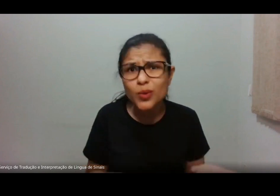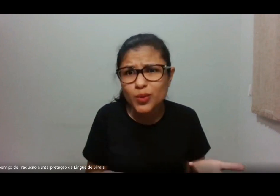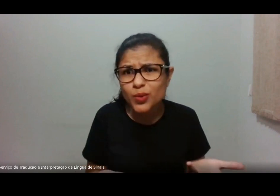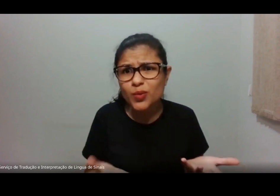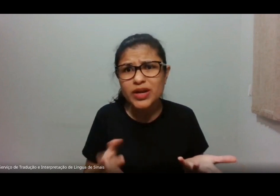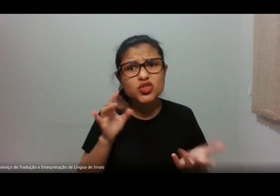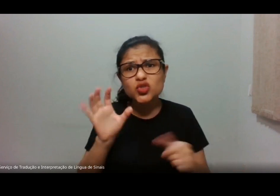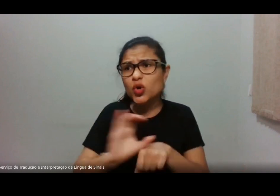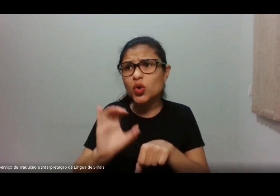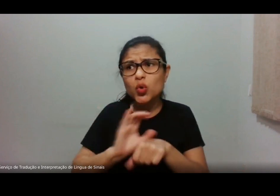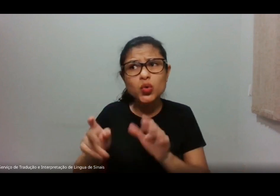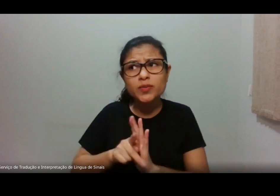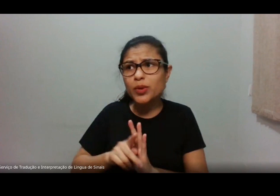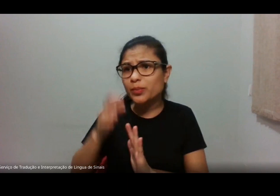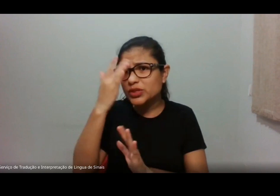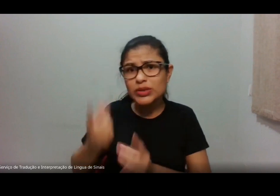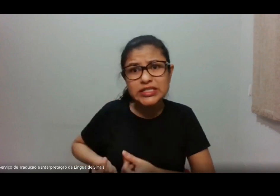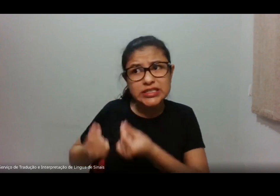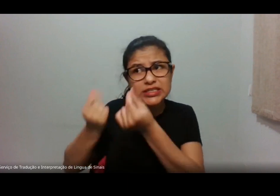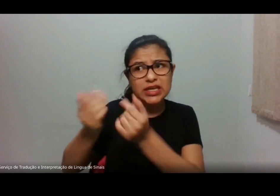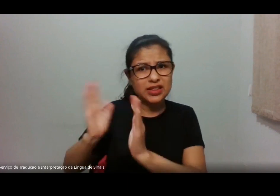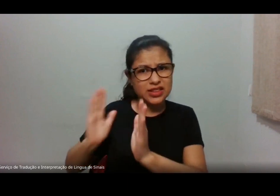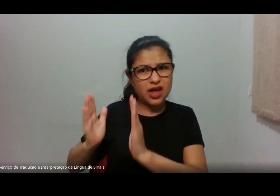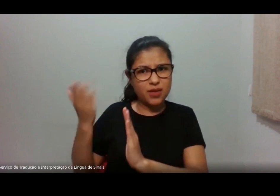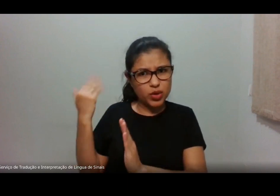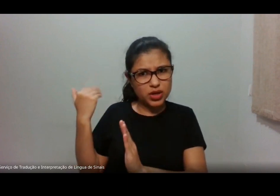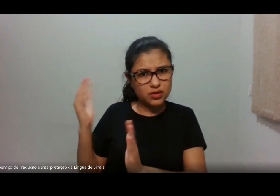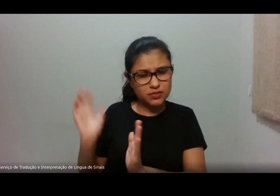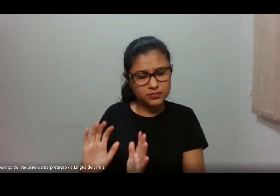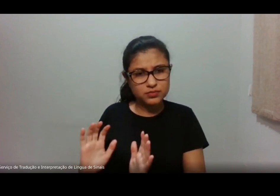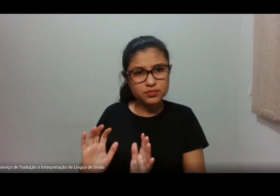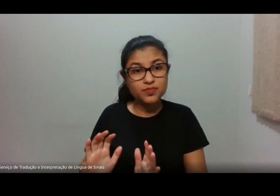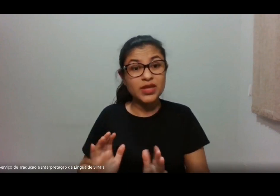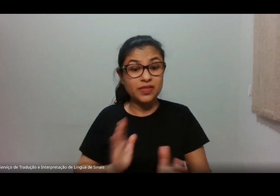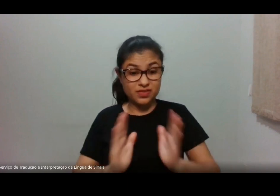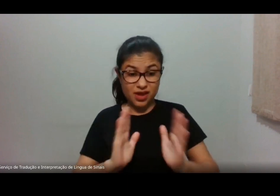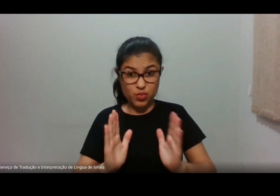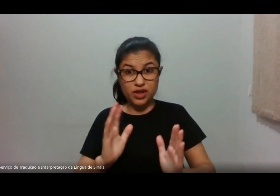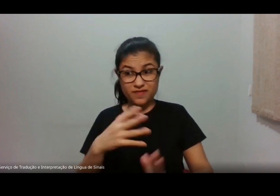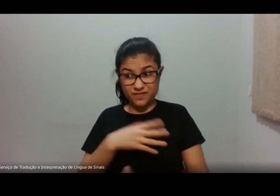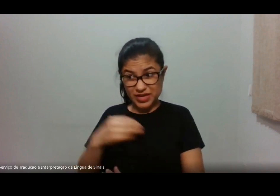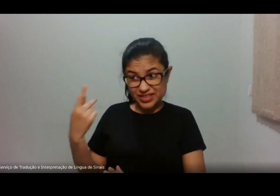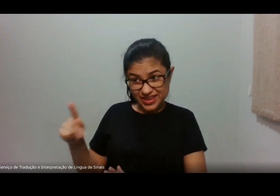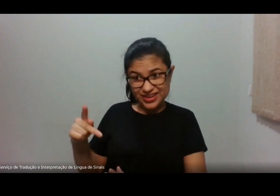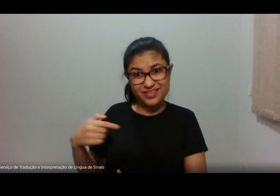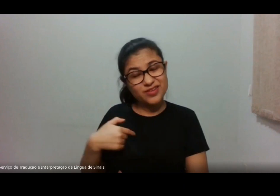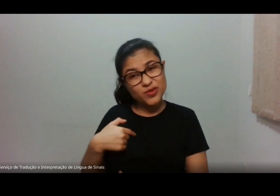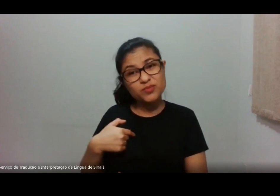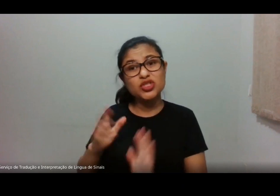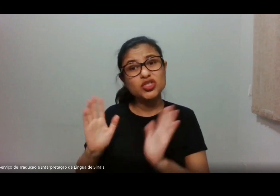modo? Isso era uma coisa só para gente rica, na época dele. Já na época da filha dele,